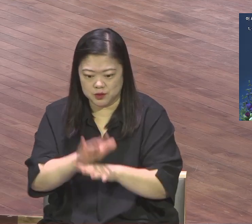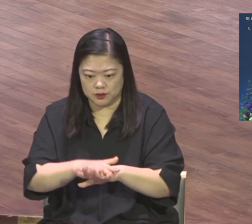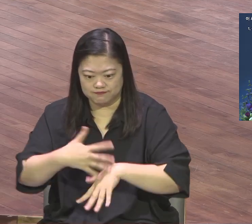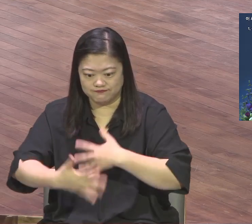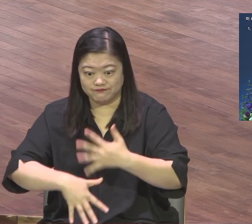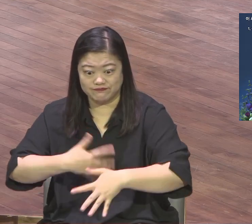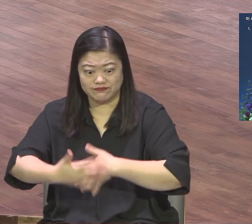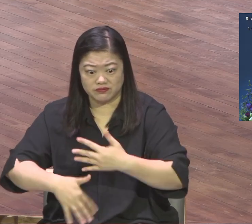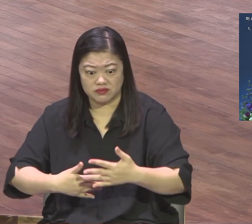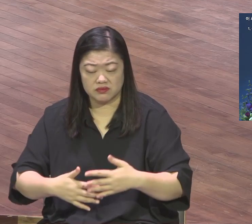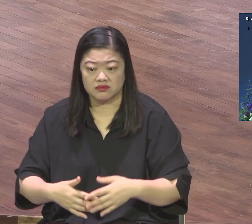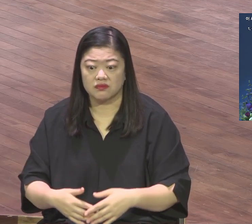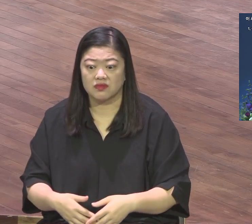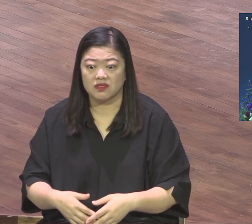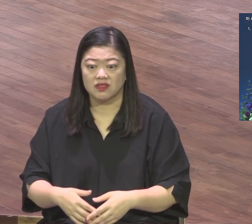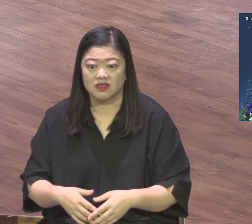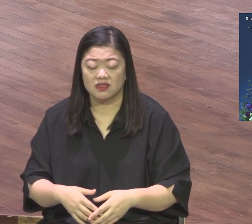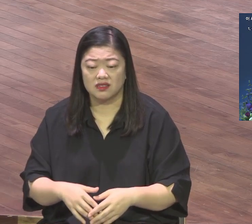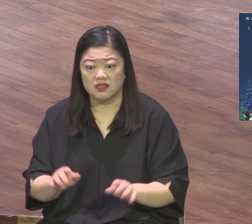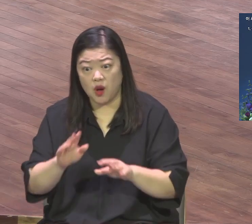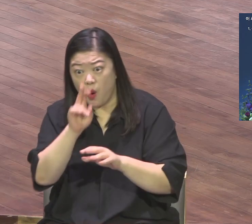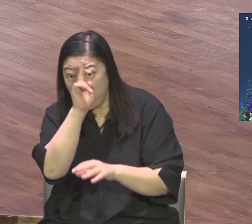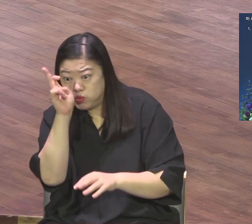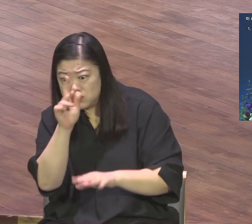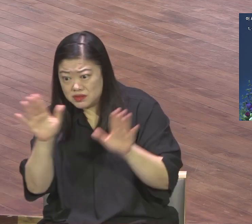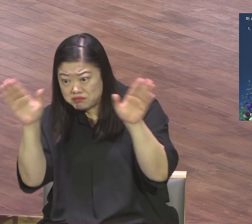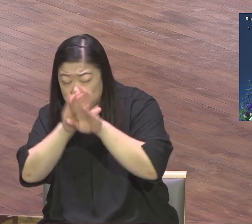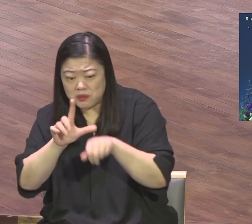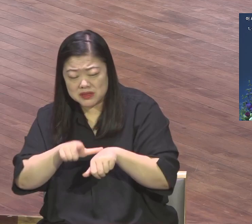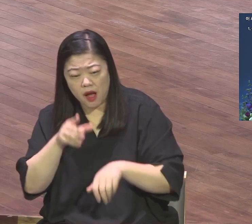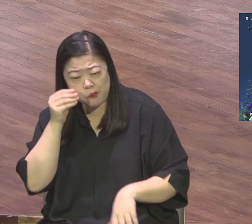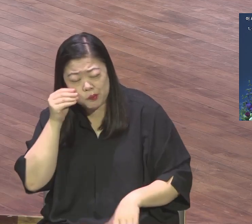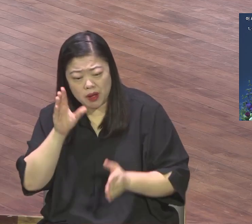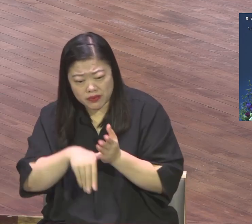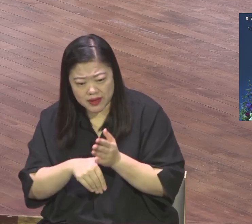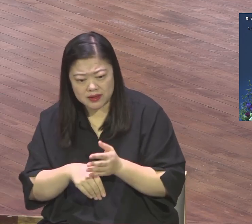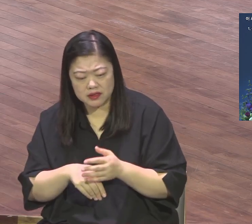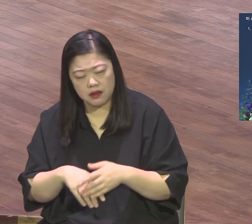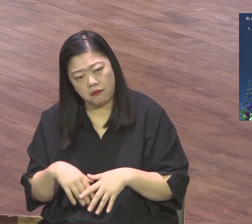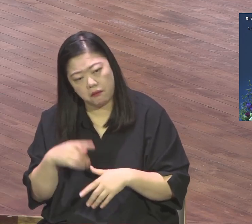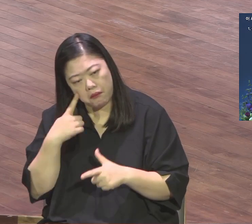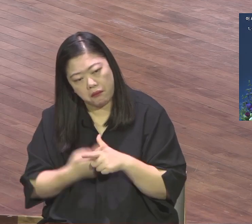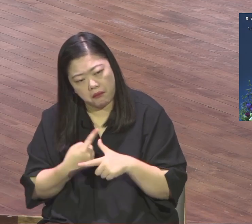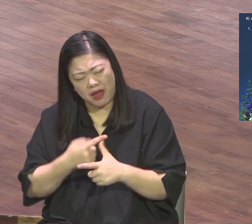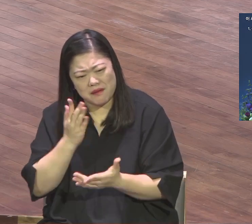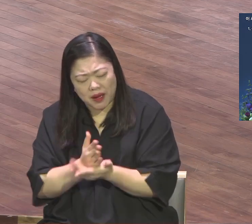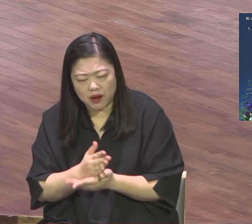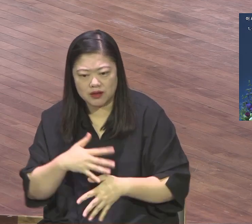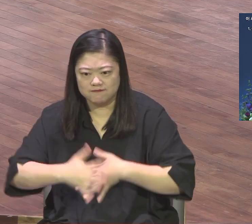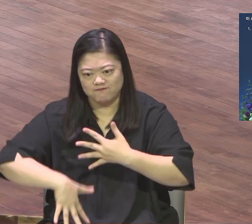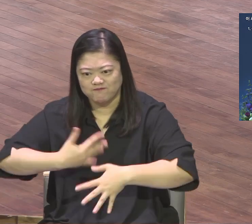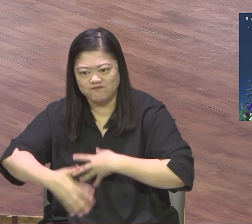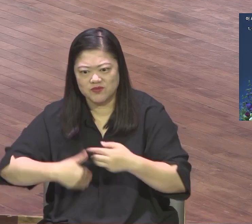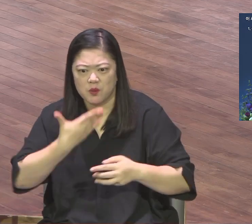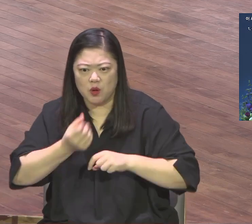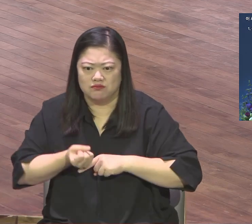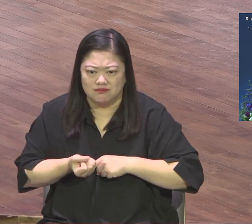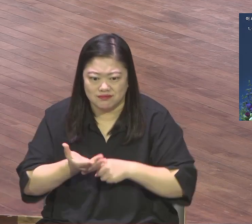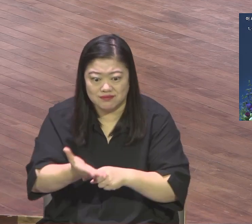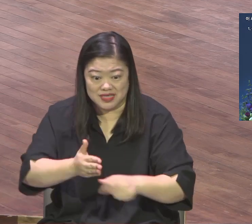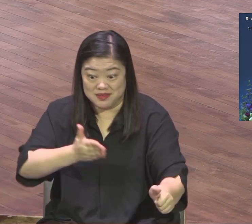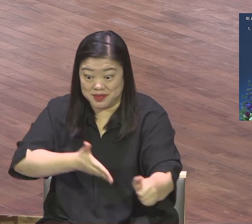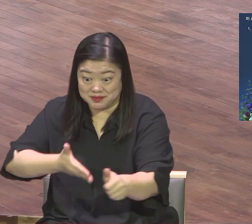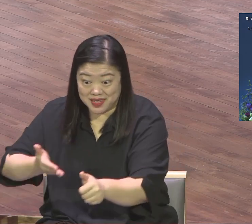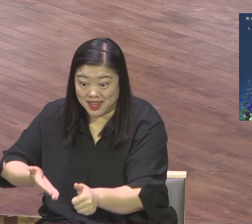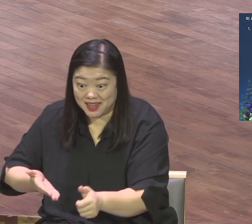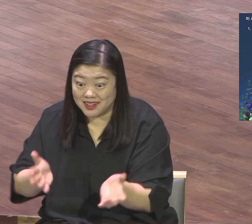하십니까? 영계 모든 성도들 말씀 운동 현장에서 영적 존재감을 발휘하는 그래서 절대 제사들 다 되시기를